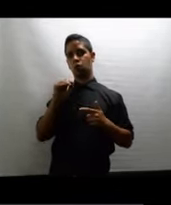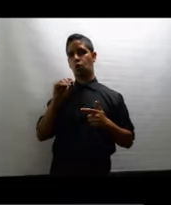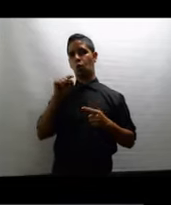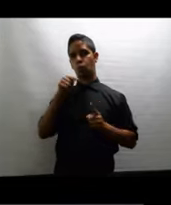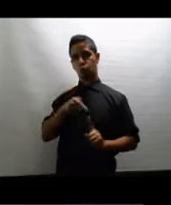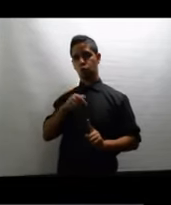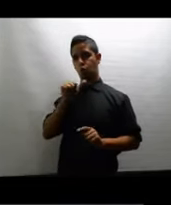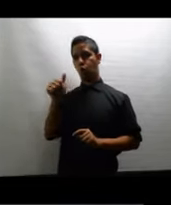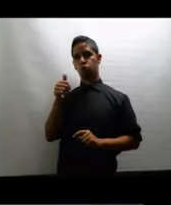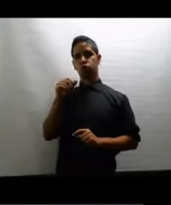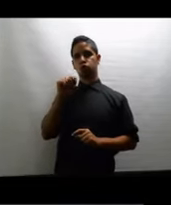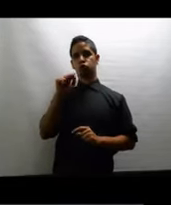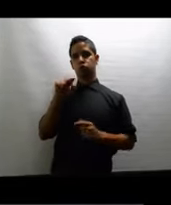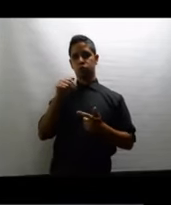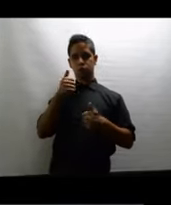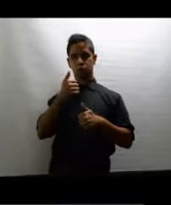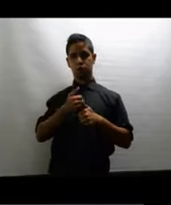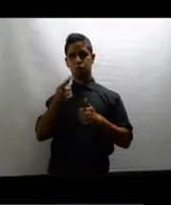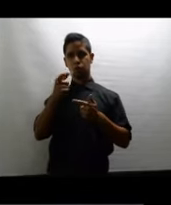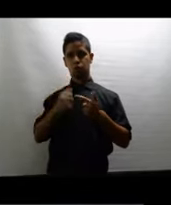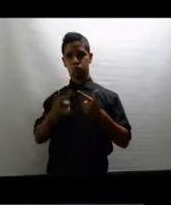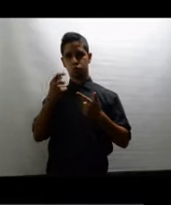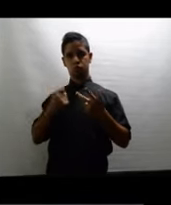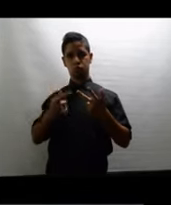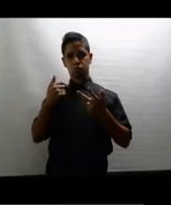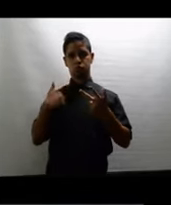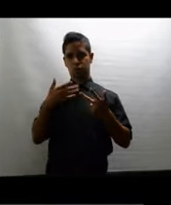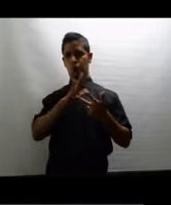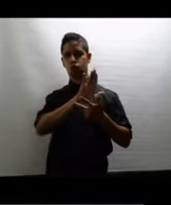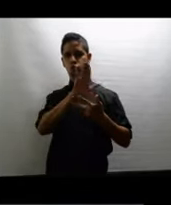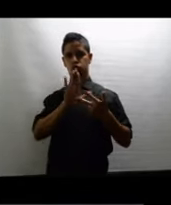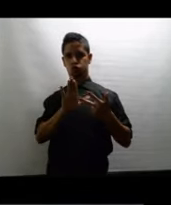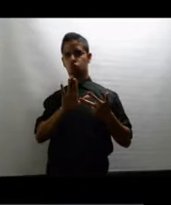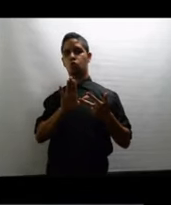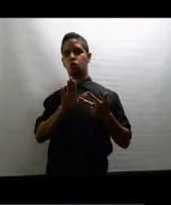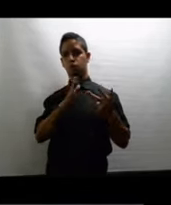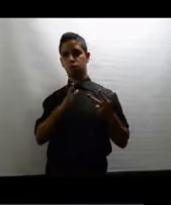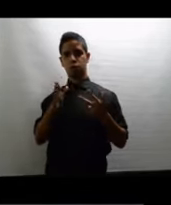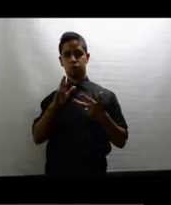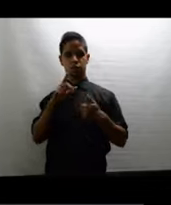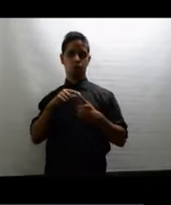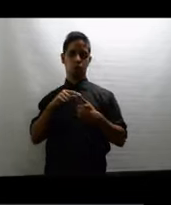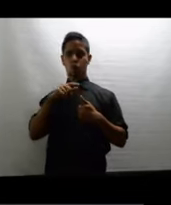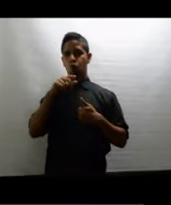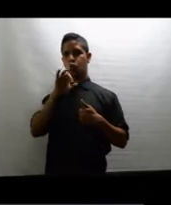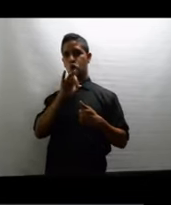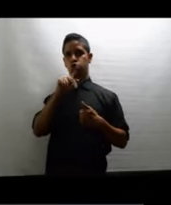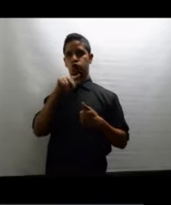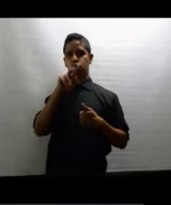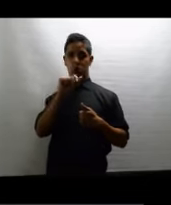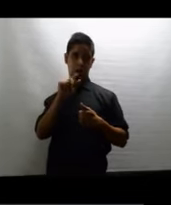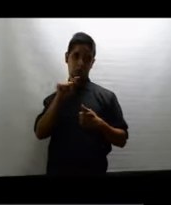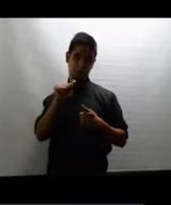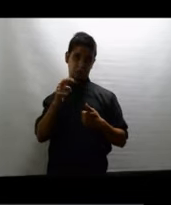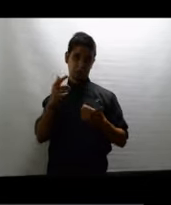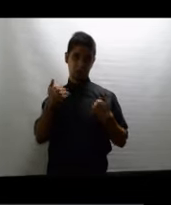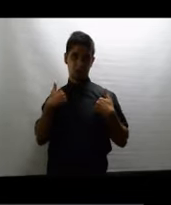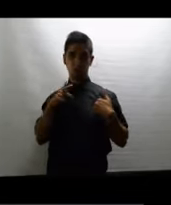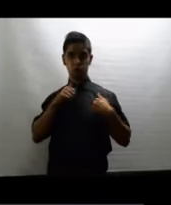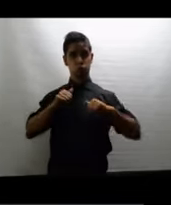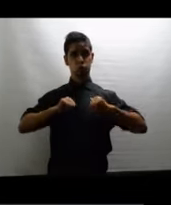ejemplo. Entonces, cada uno tenía algo distintivo. Y entonces, en el caso de Ocho Puertas, pues, era los